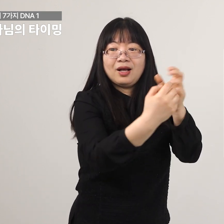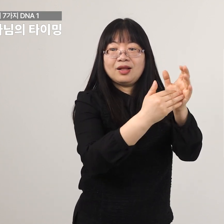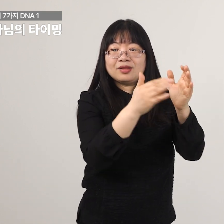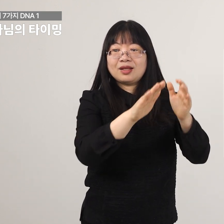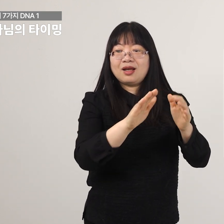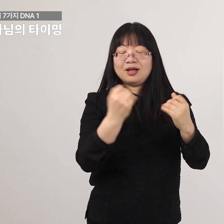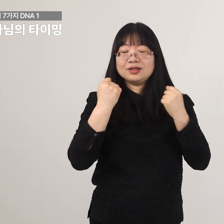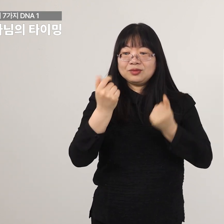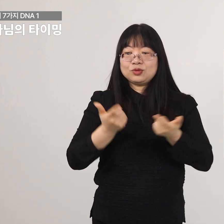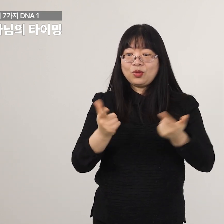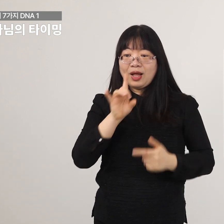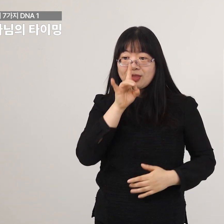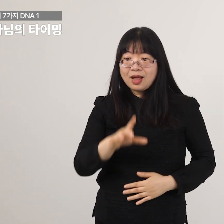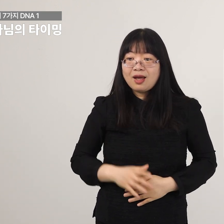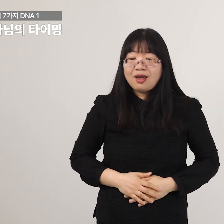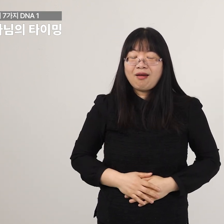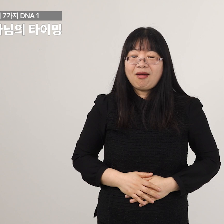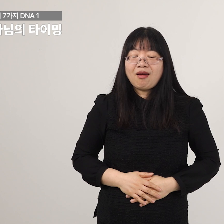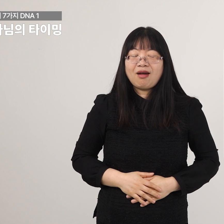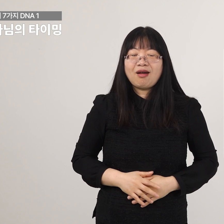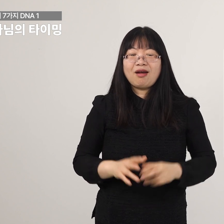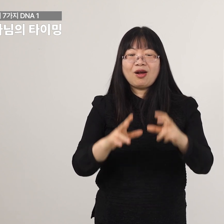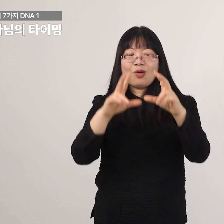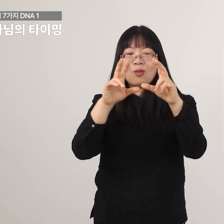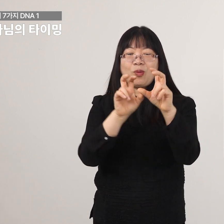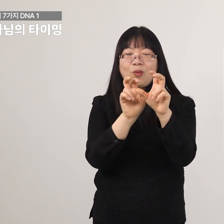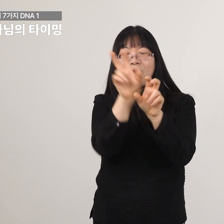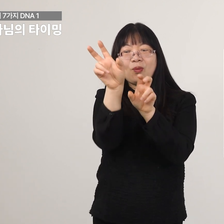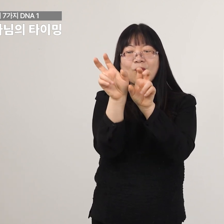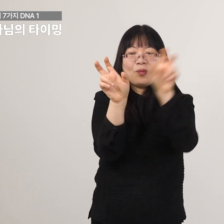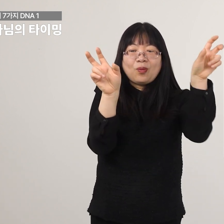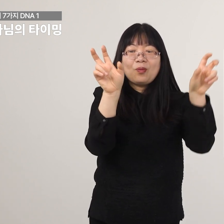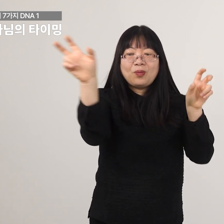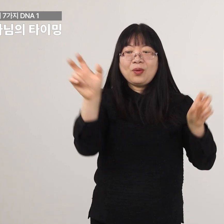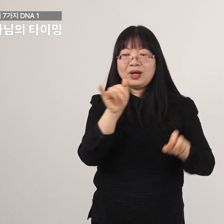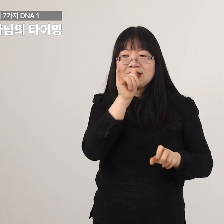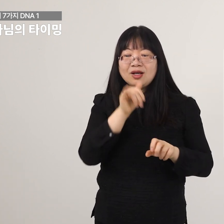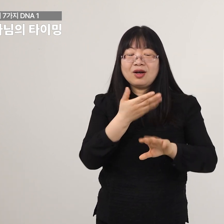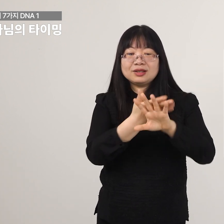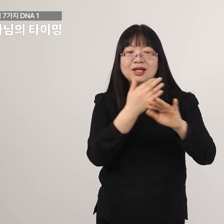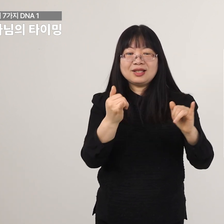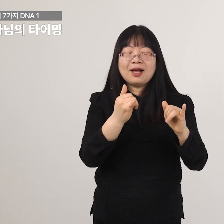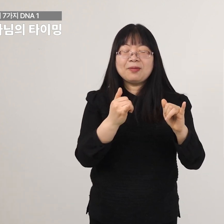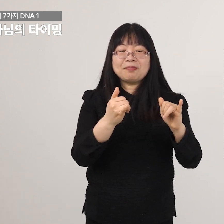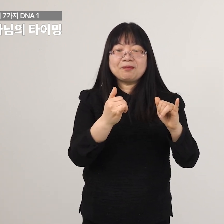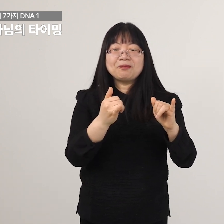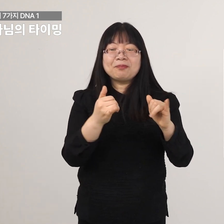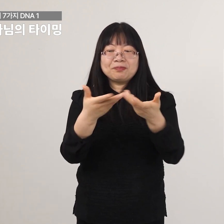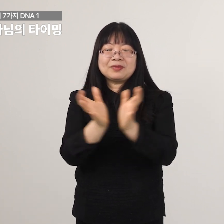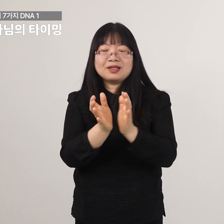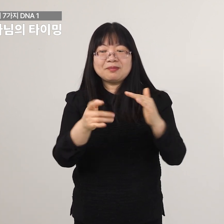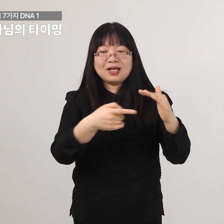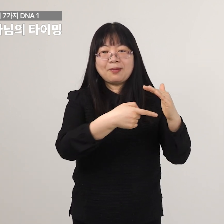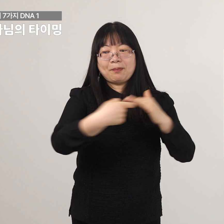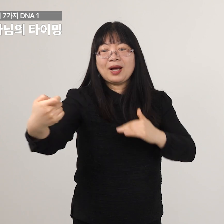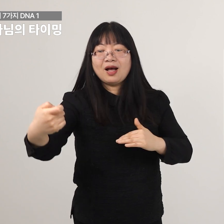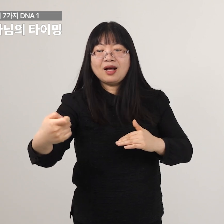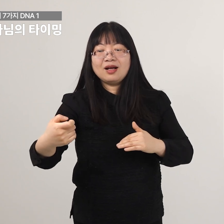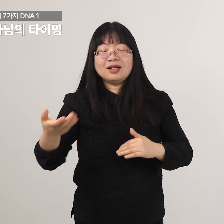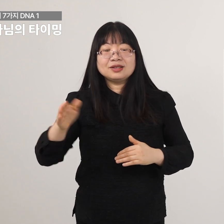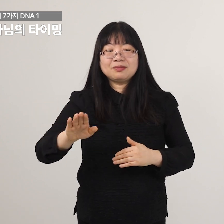볼이 이렇게 툭툭 삐져나가고 튕겨나가요. 그럼 상대방이 볼을 뺏어가죠. 그런데